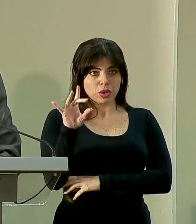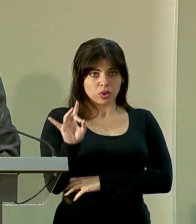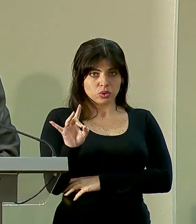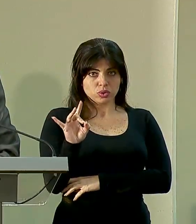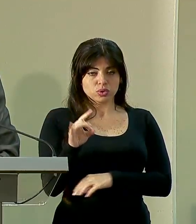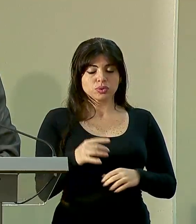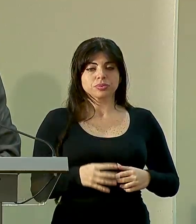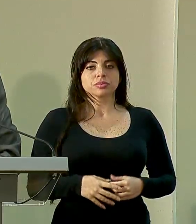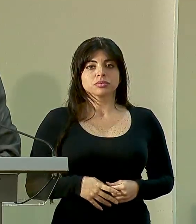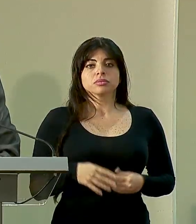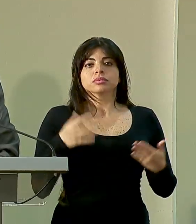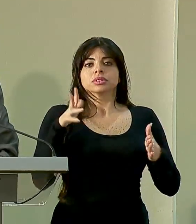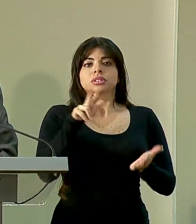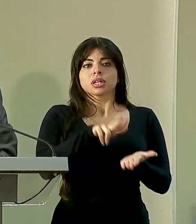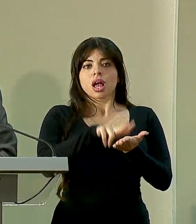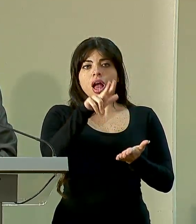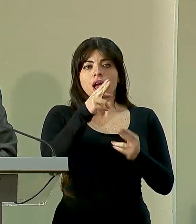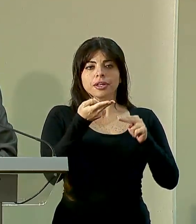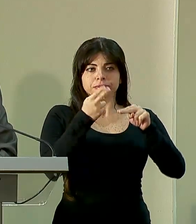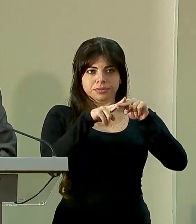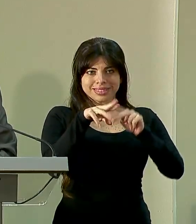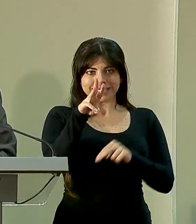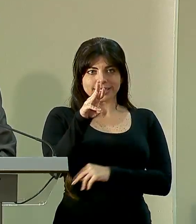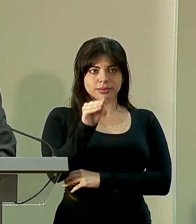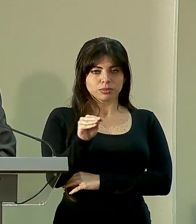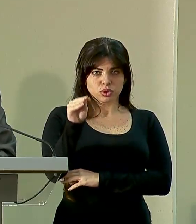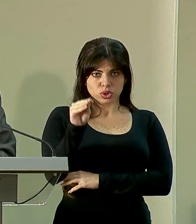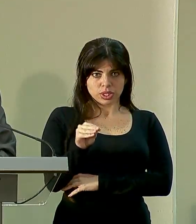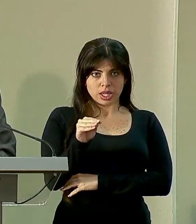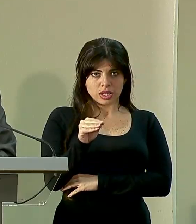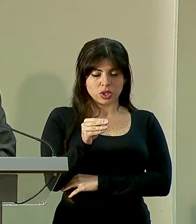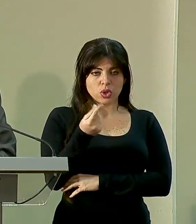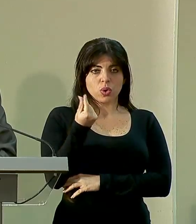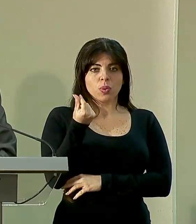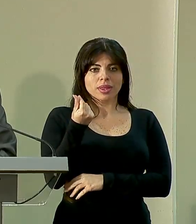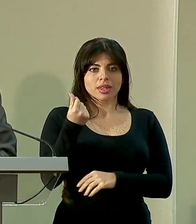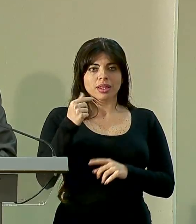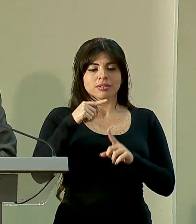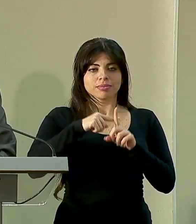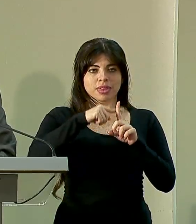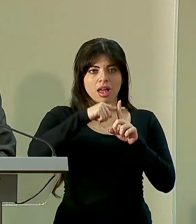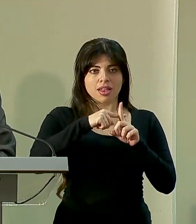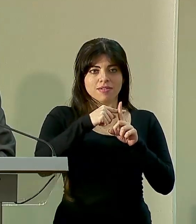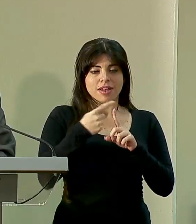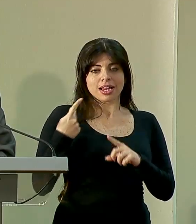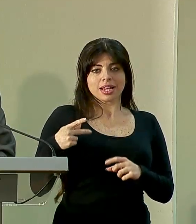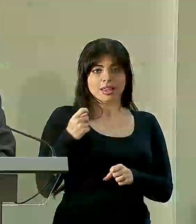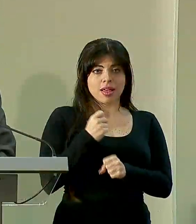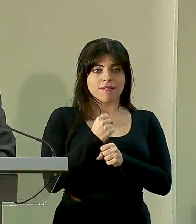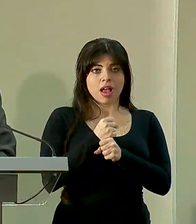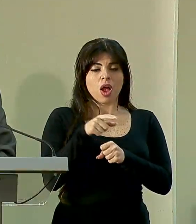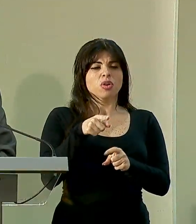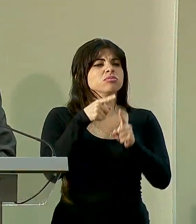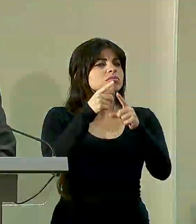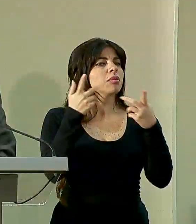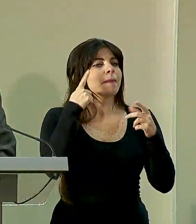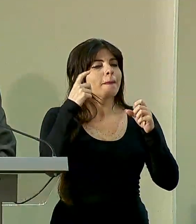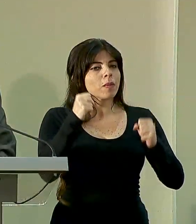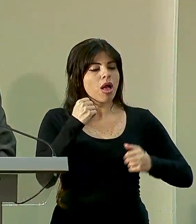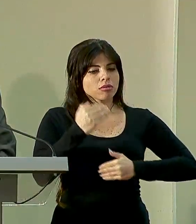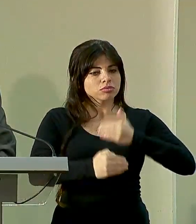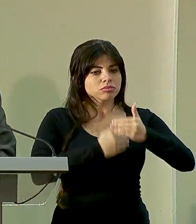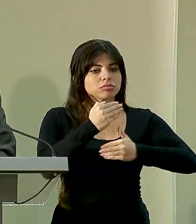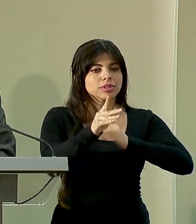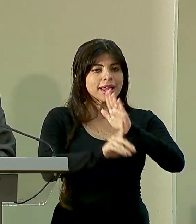2008 se había aprobado un recargo de un 6% en las tarifas de riesgo del trabajo con la finalidad de llevar adelante